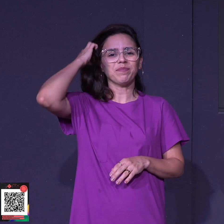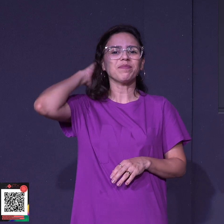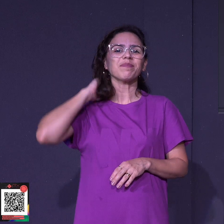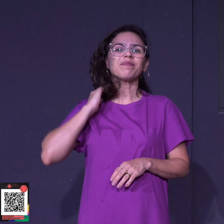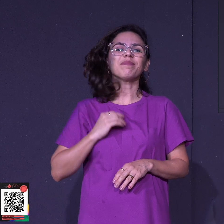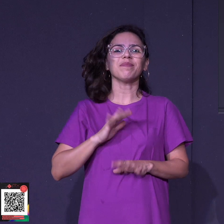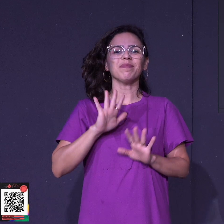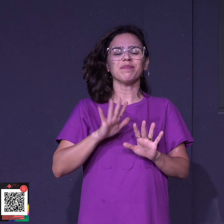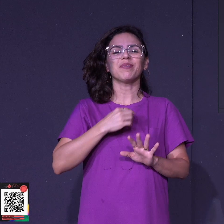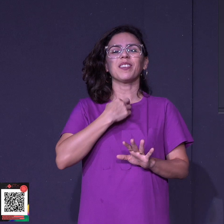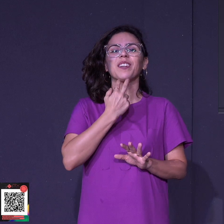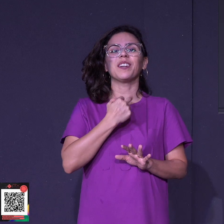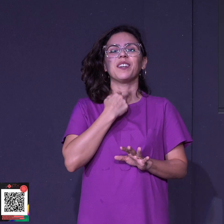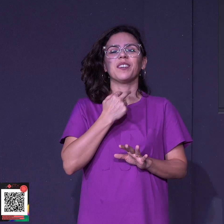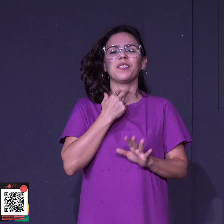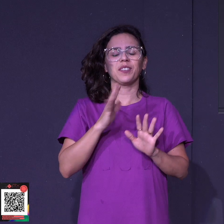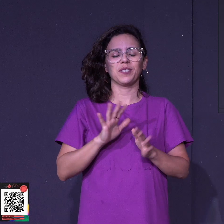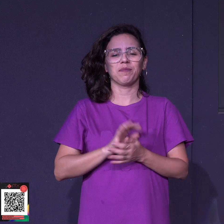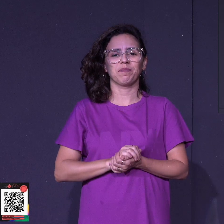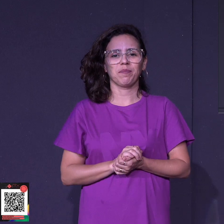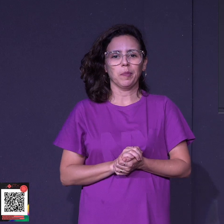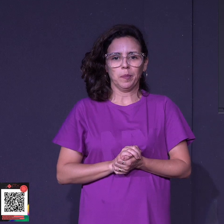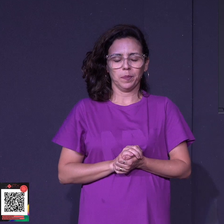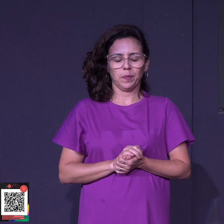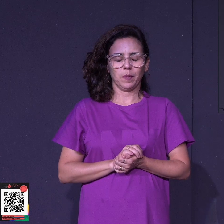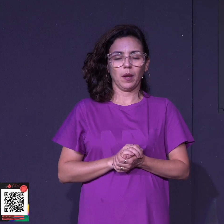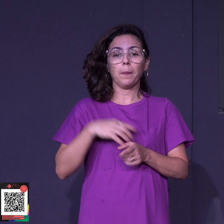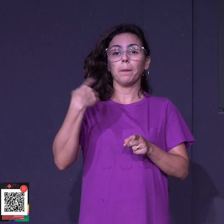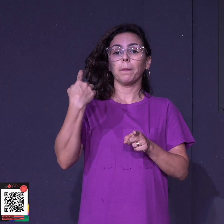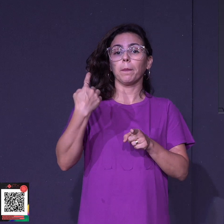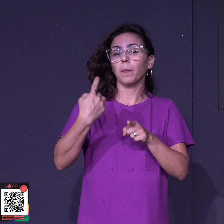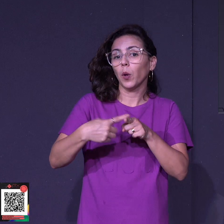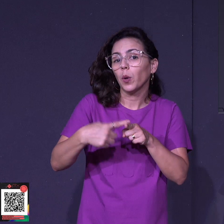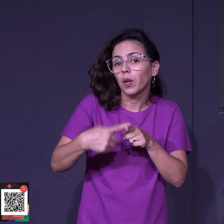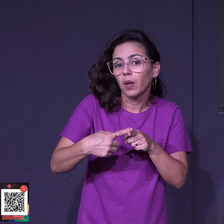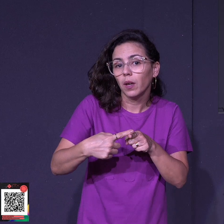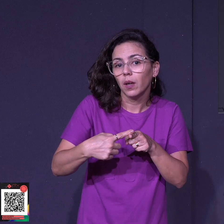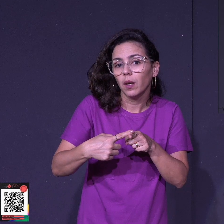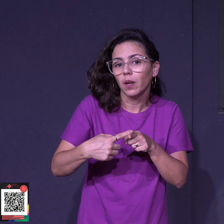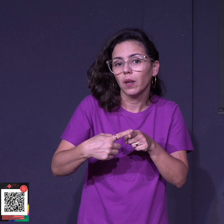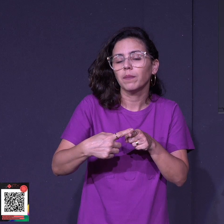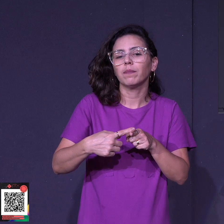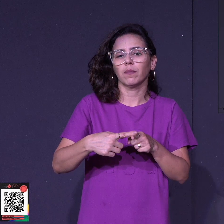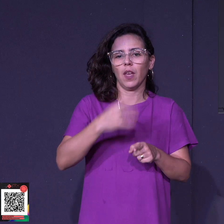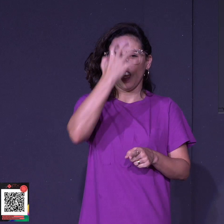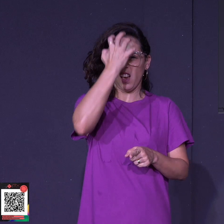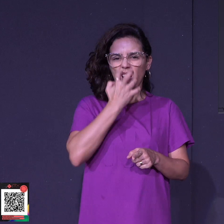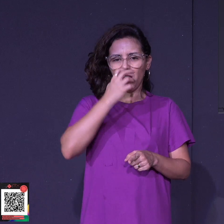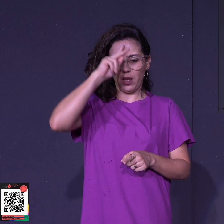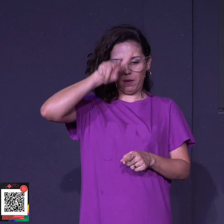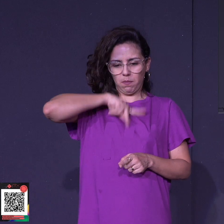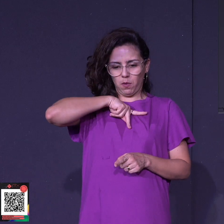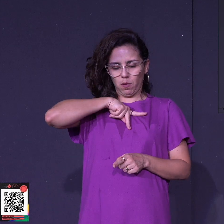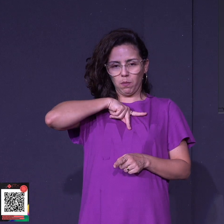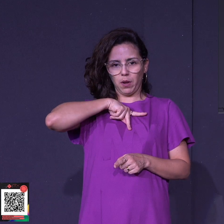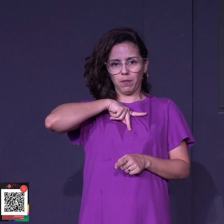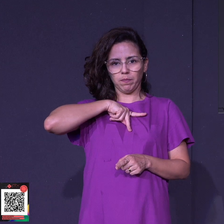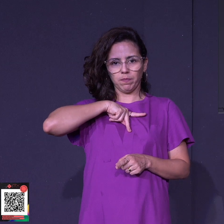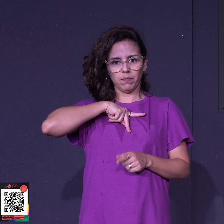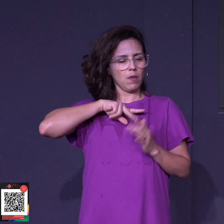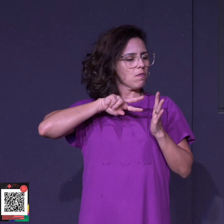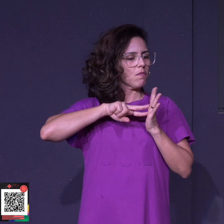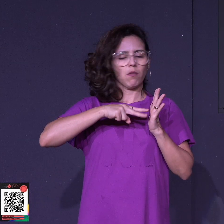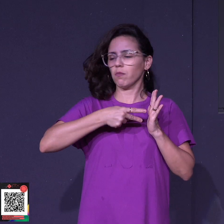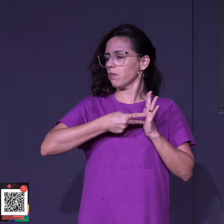Descansar a voz, né? Diga assim, porque, o texto diz assim, porque a ira do homem não